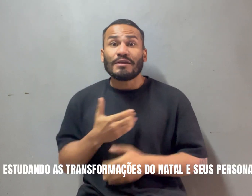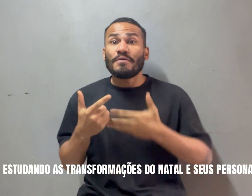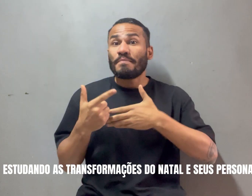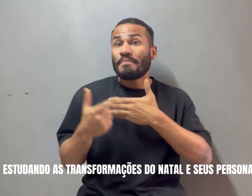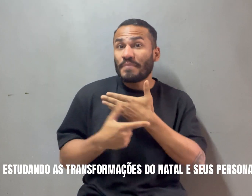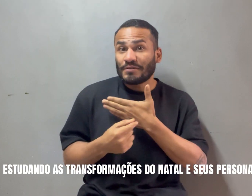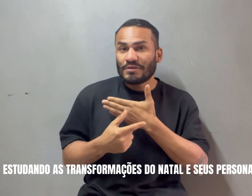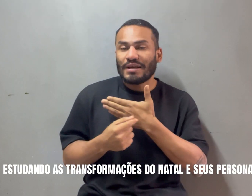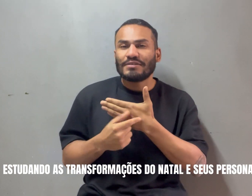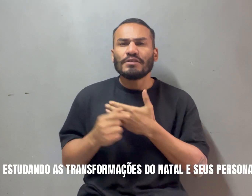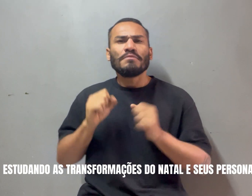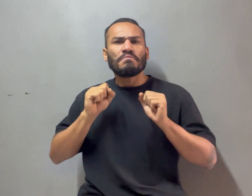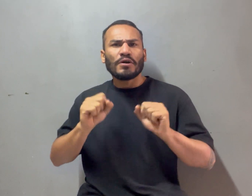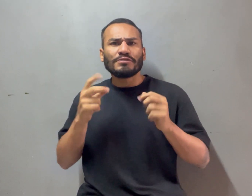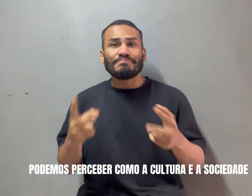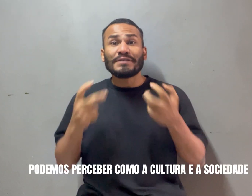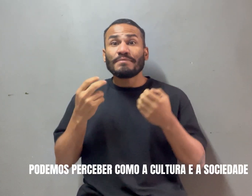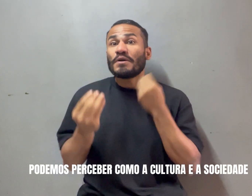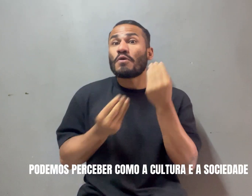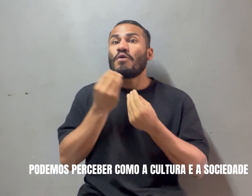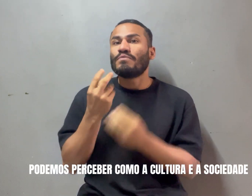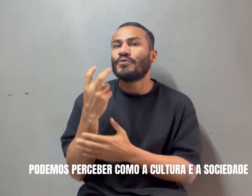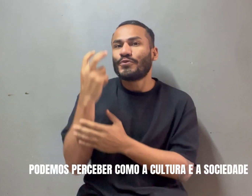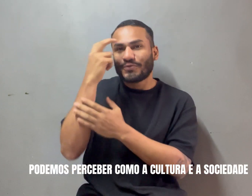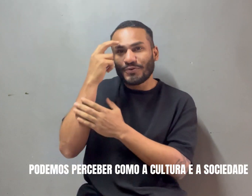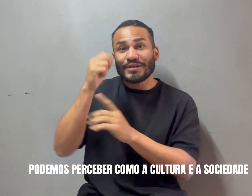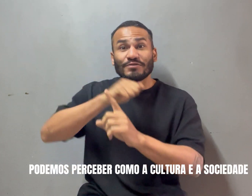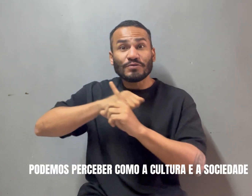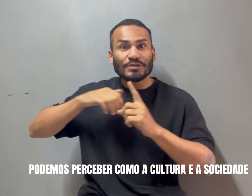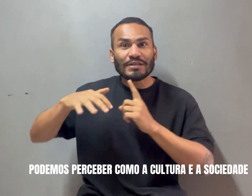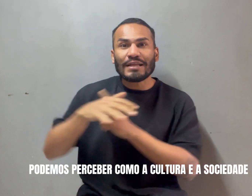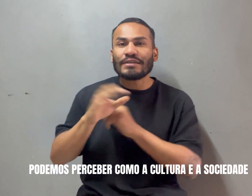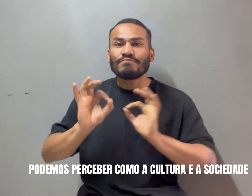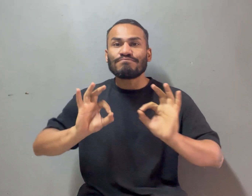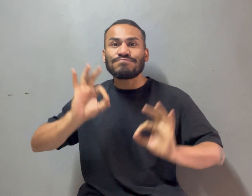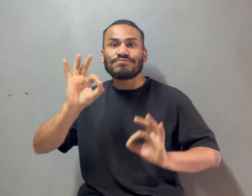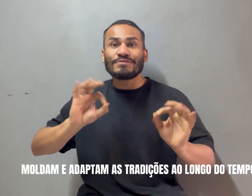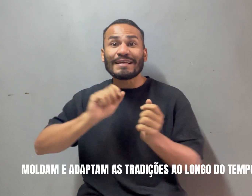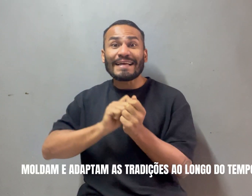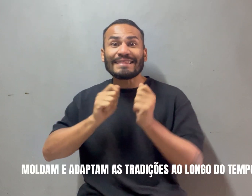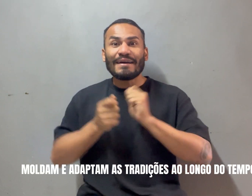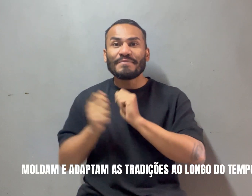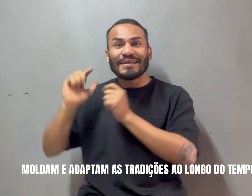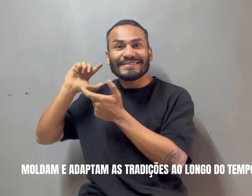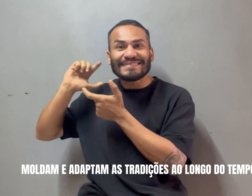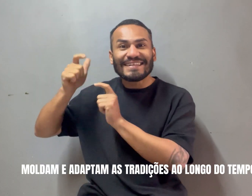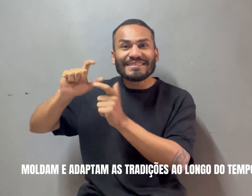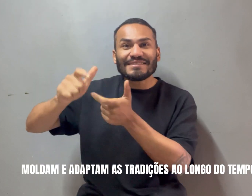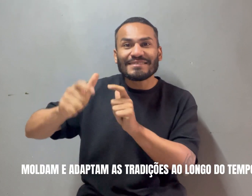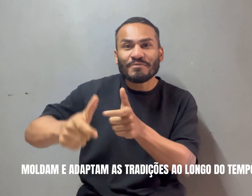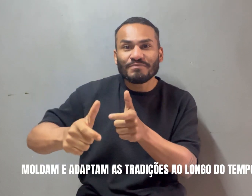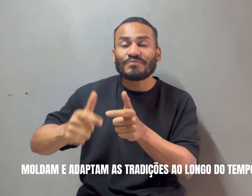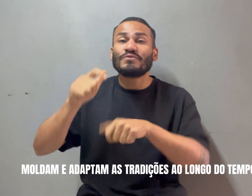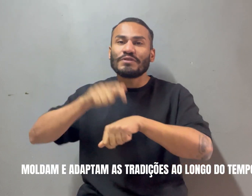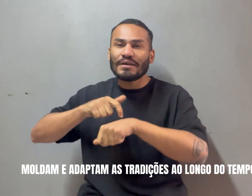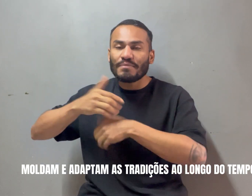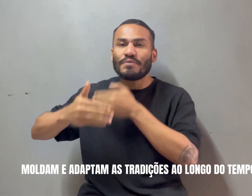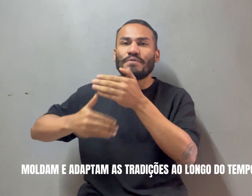Natal e seus personagens, podemos perceber como a cultura e a sociedade moldam e adaptam as tradições ao longo do